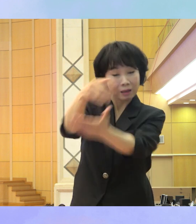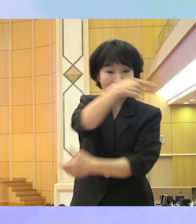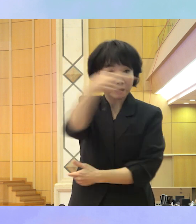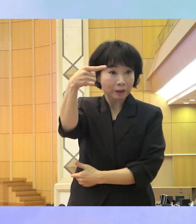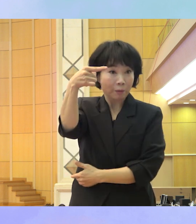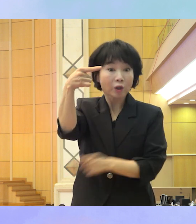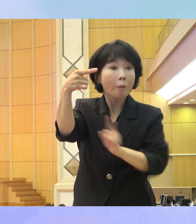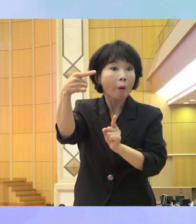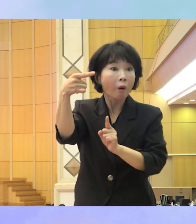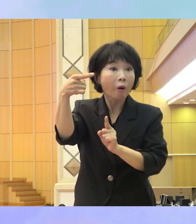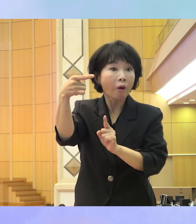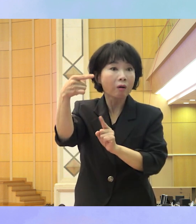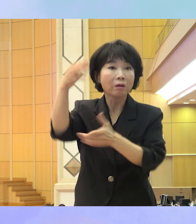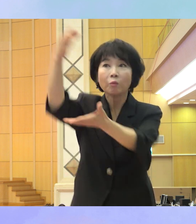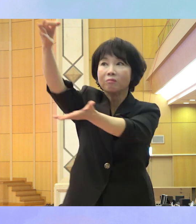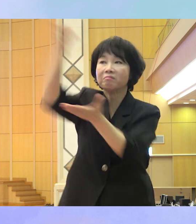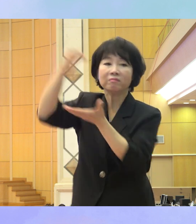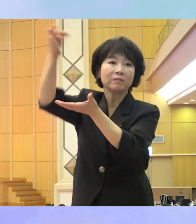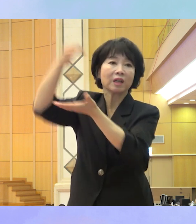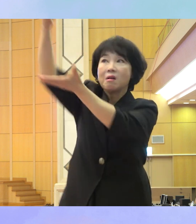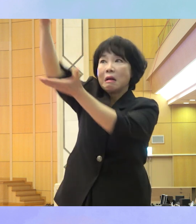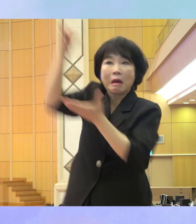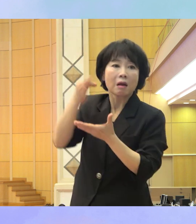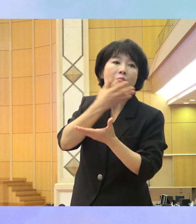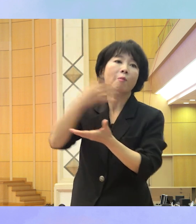첫째 물질적으로 복을 받았습니다.